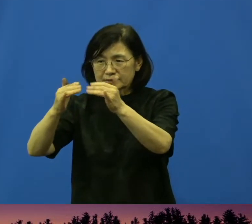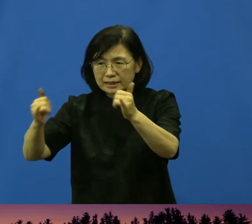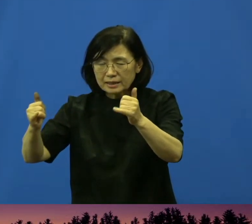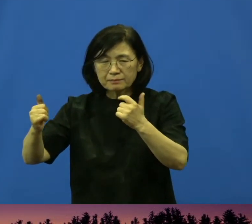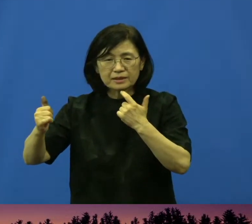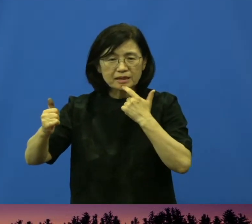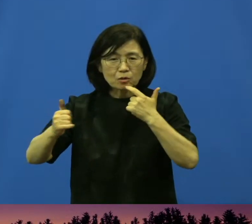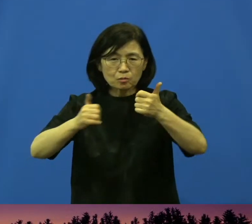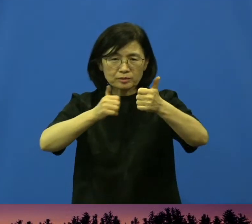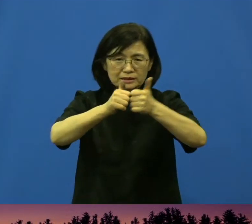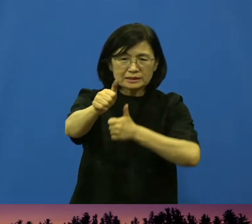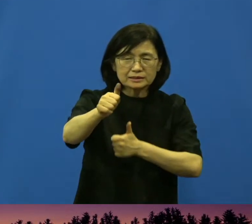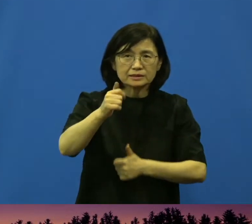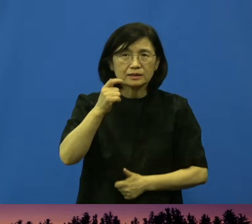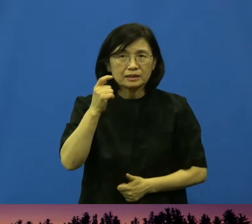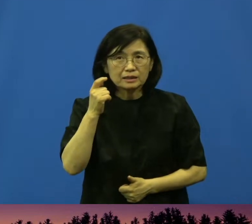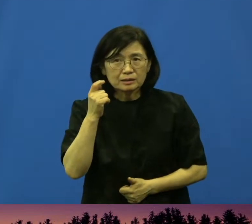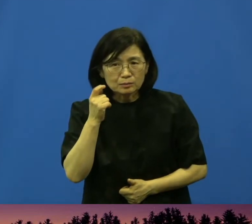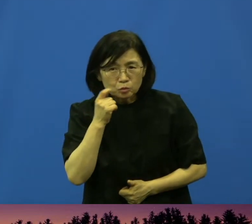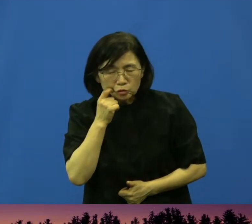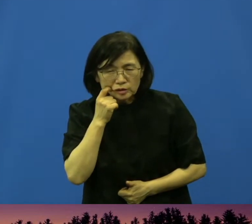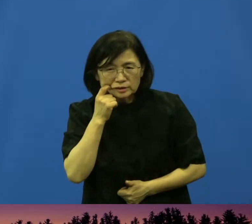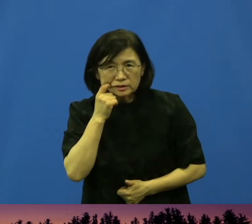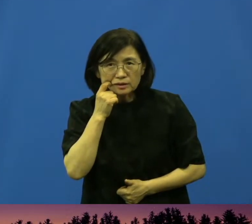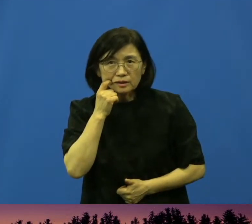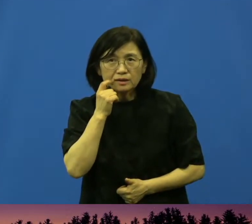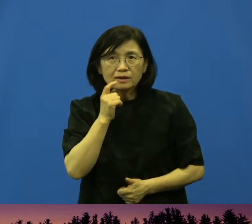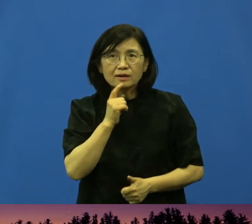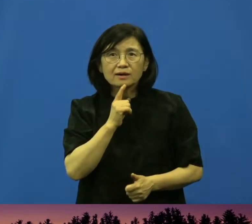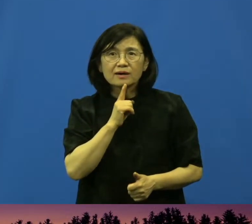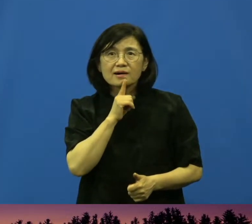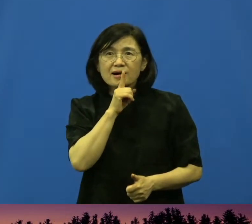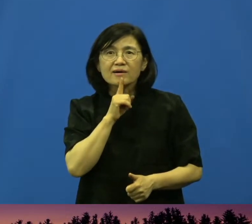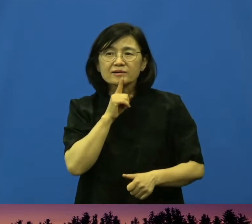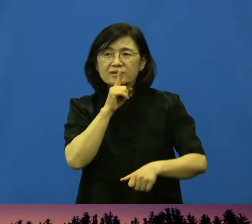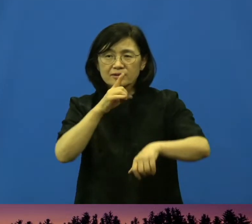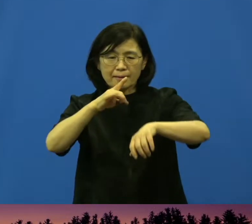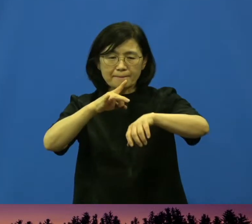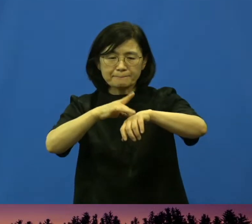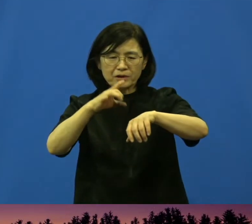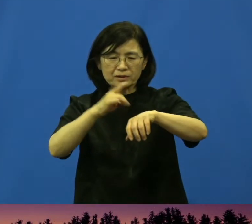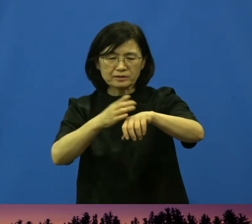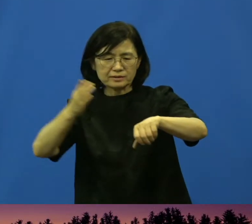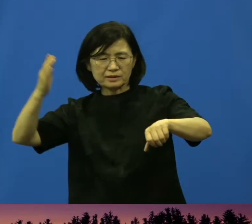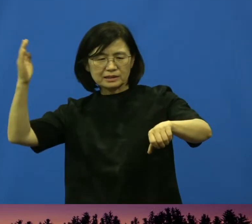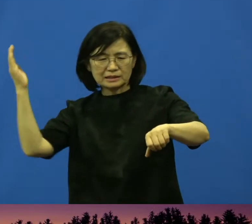그래서 야곱의 허벅지 관절을 쳤다. 옛날에는 엉치뼈를 쳤다.